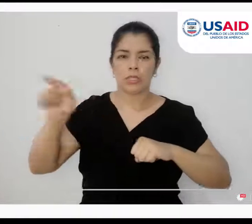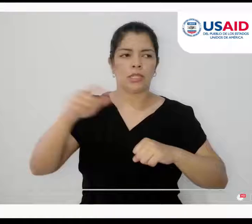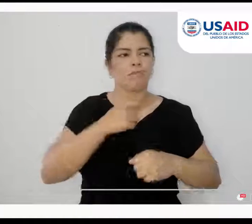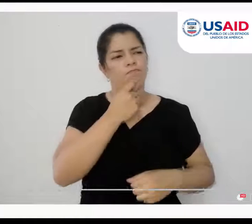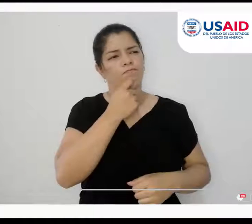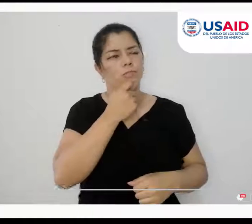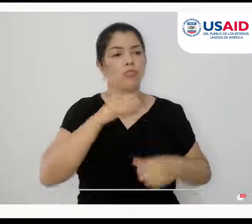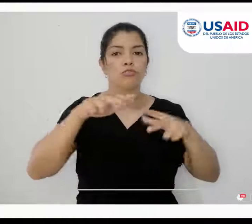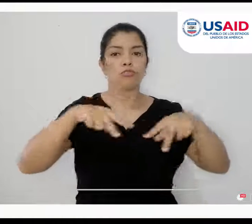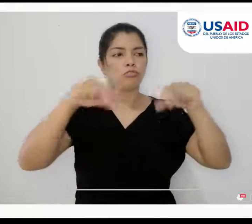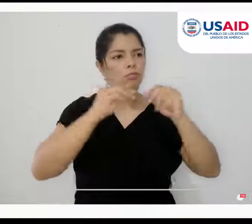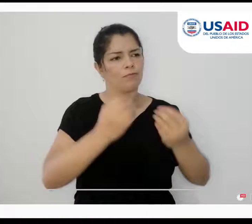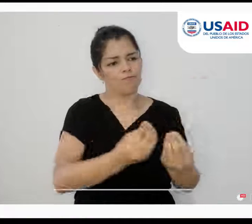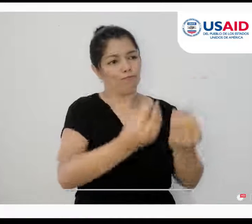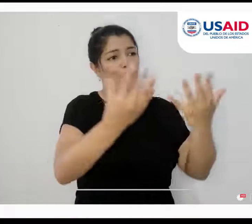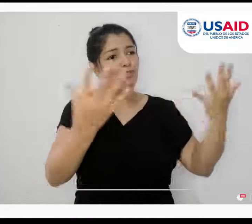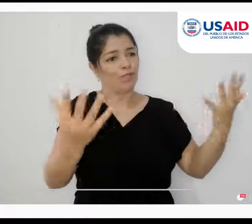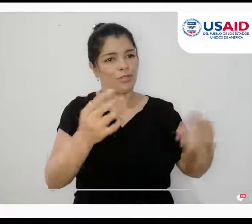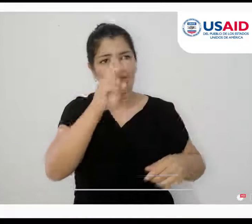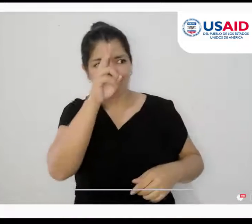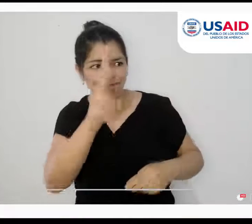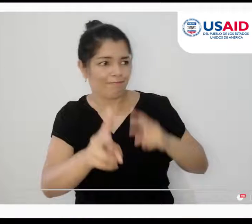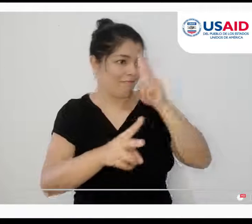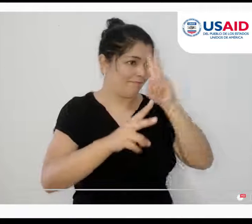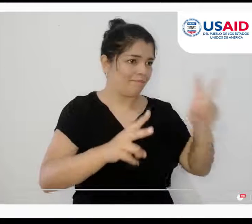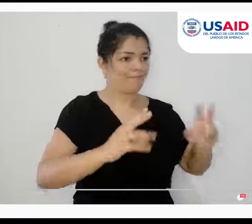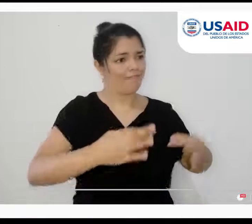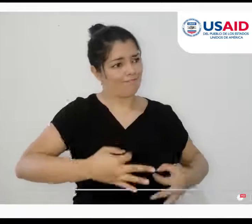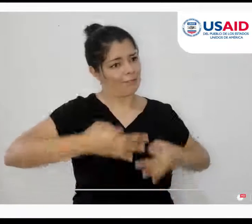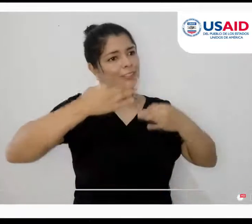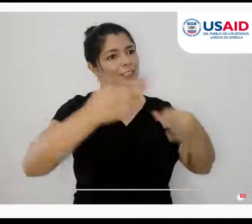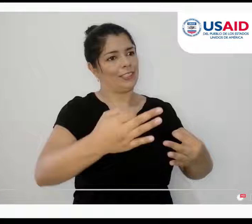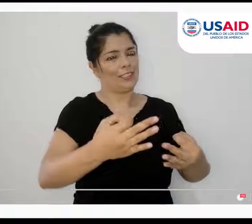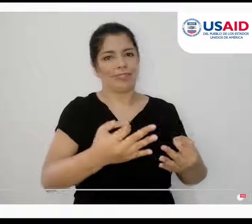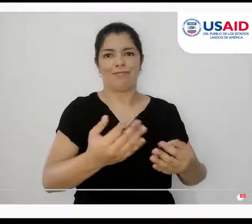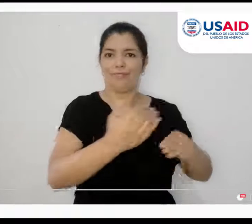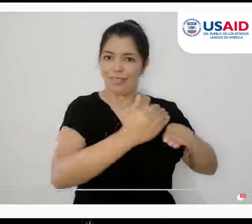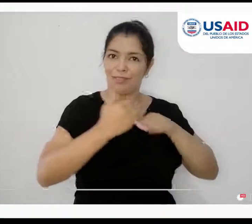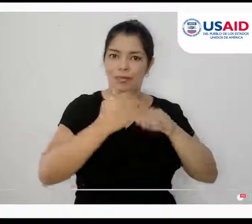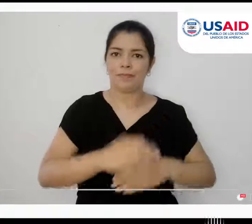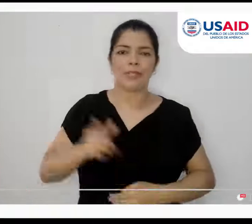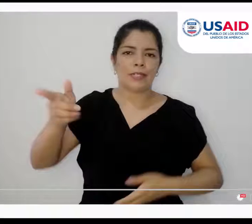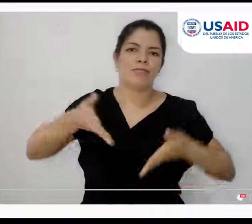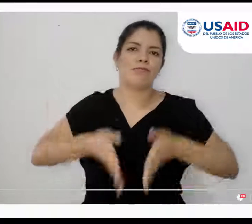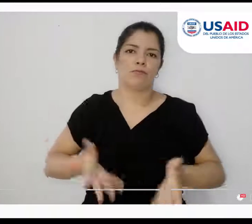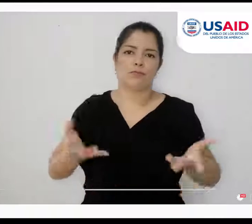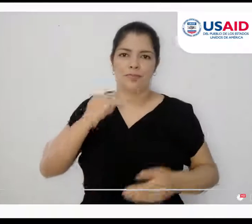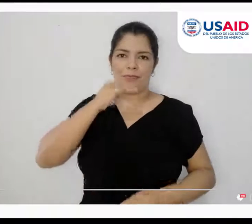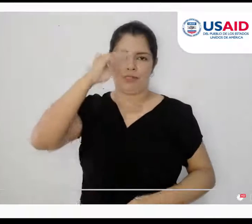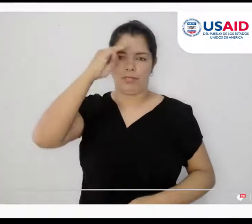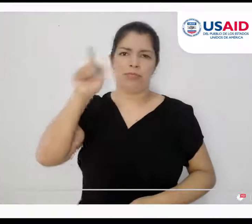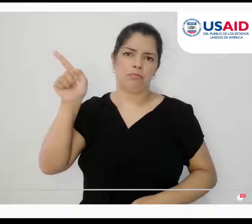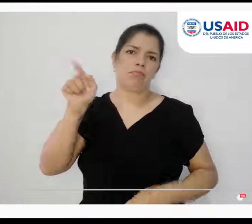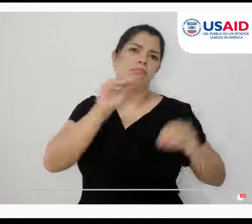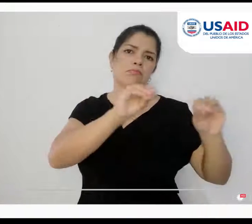sociedad plural que respete, dignifique y genere empatía. El nacido en la ciudad de Medellín, es instructor y capacitador